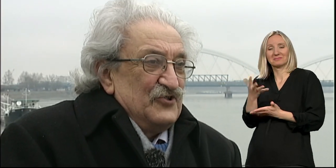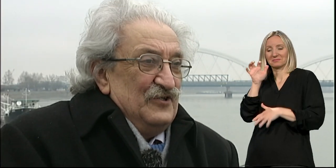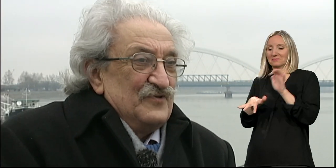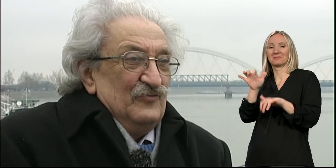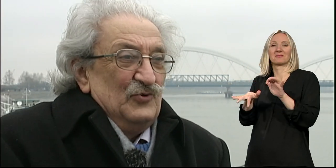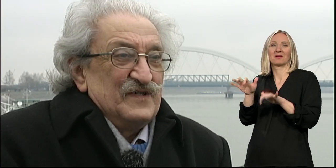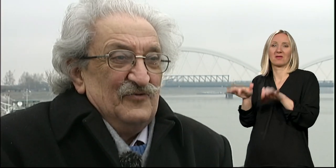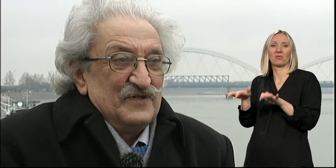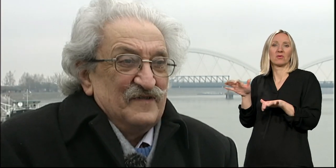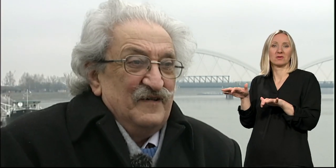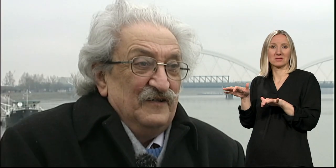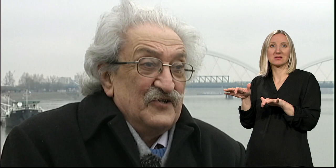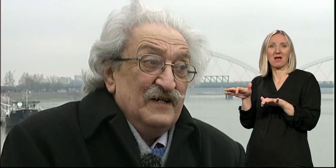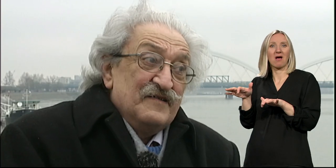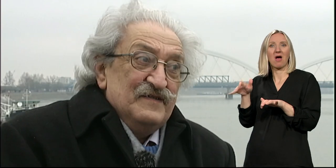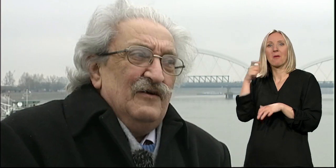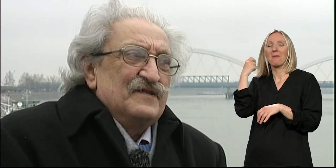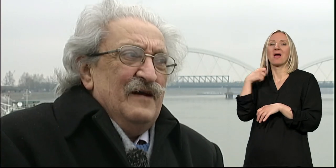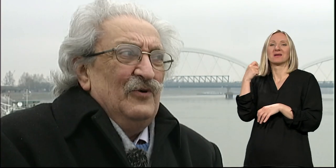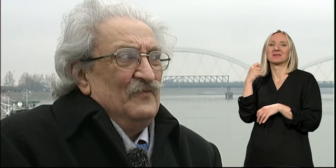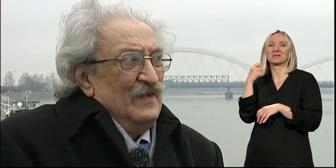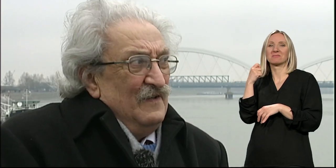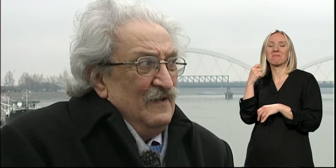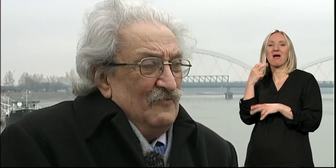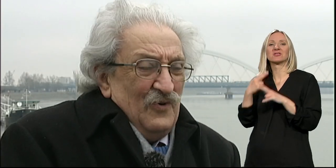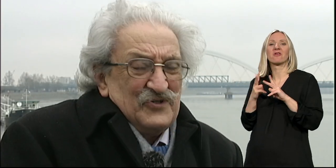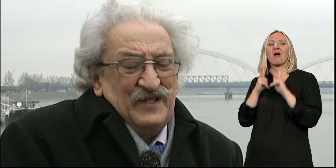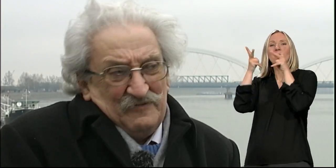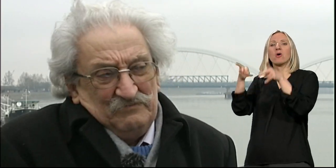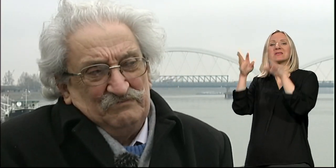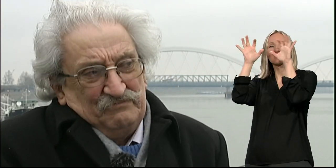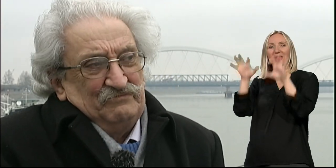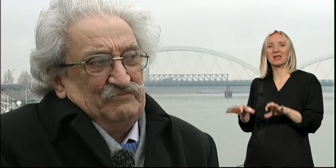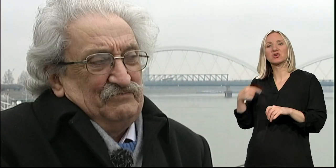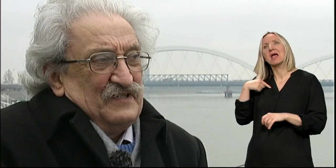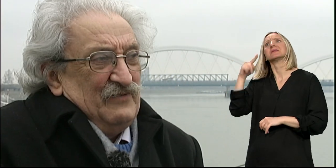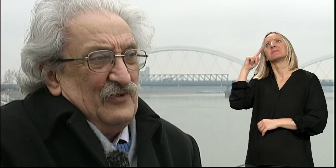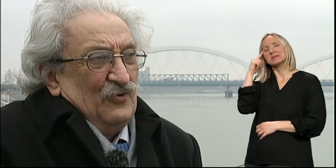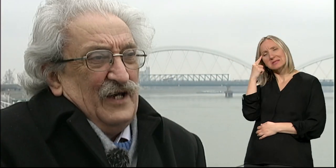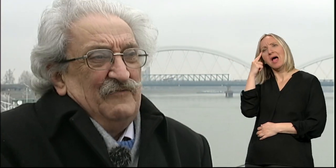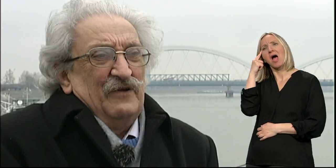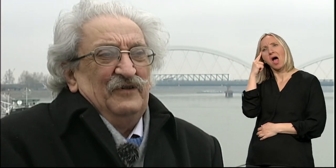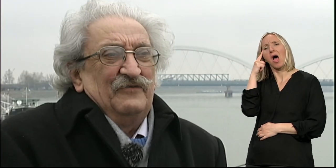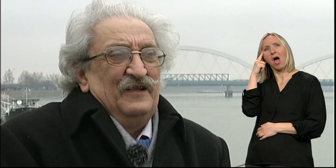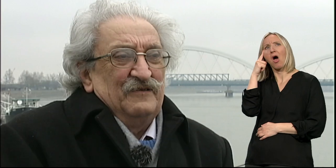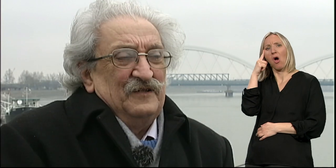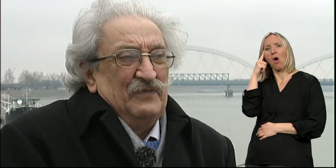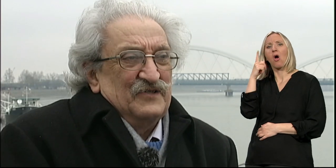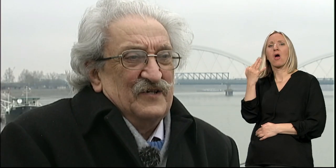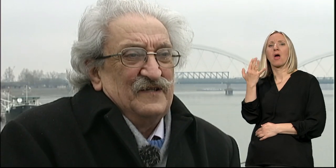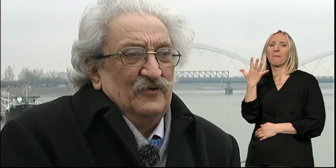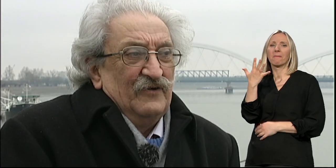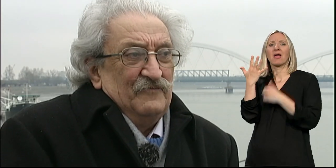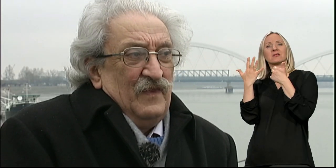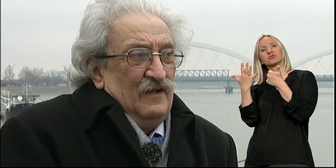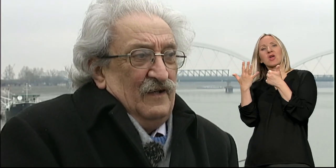pisaću mašinu sam ukucao Mostarske kiše. Ja sam znao samo, možda sam imao u glavi prvih, valjda, tih